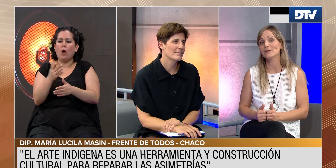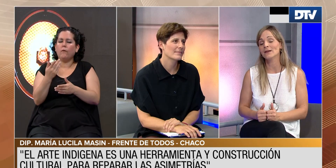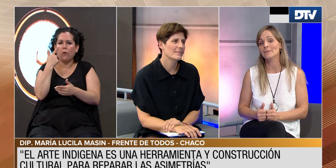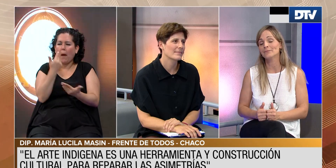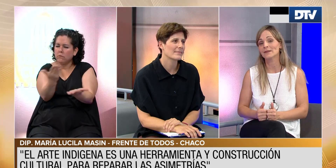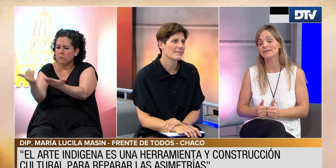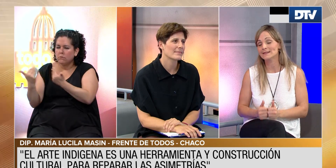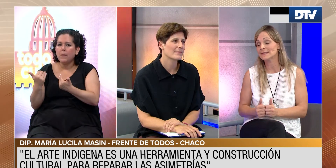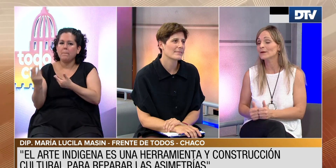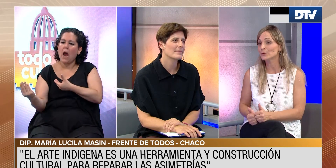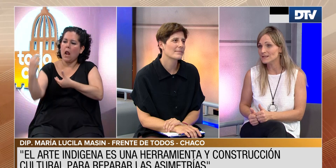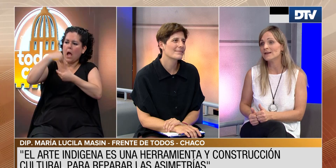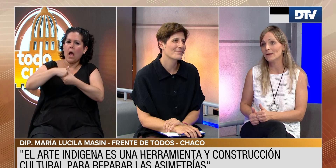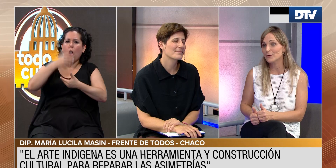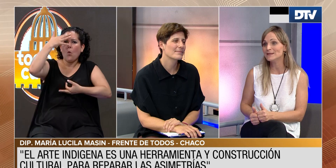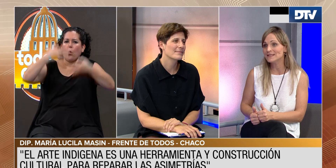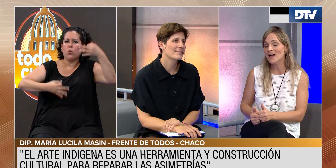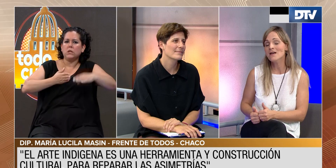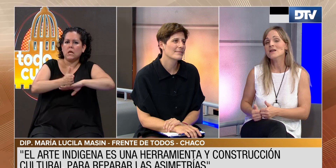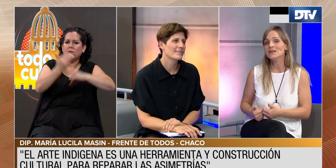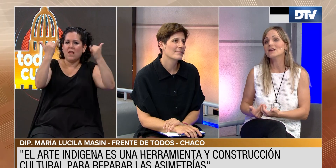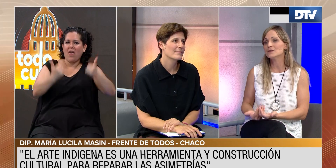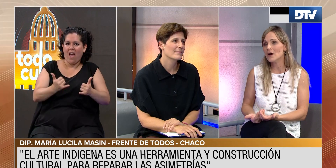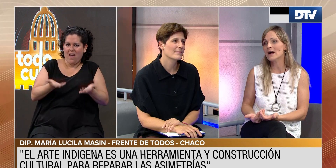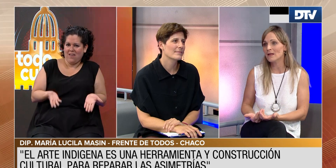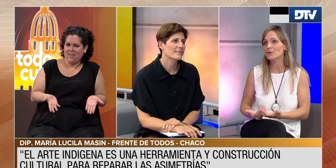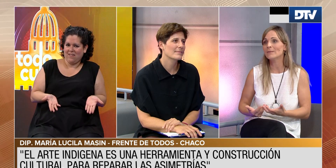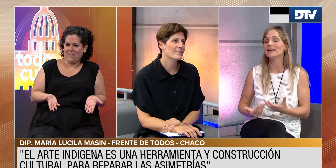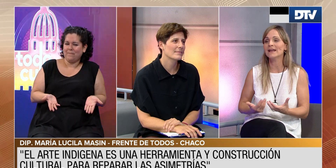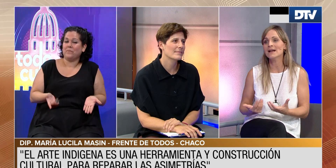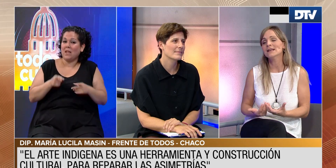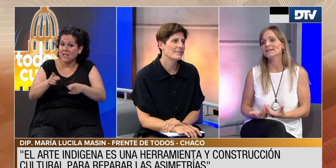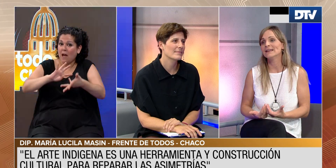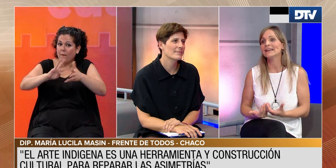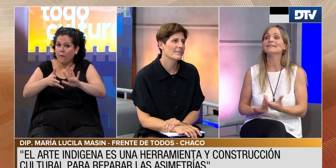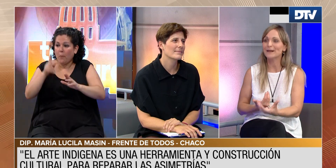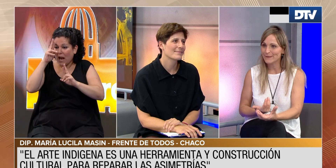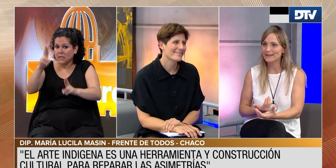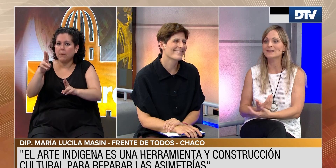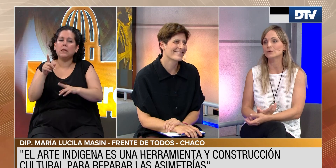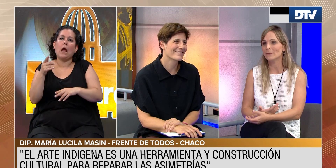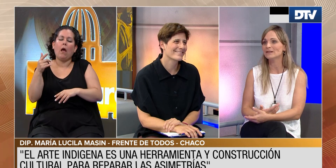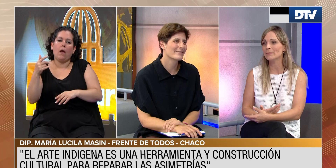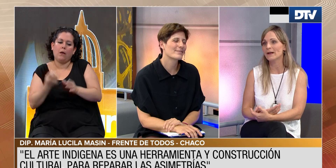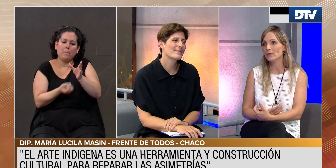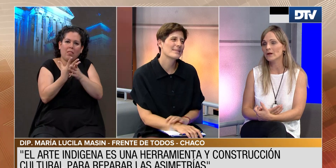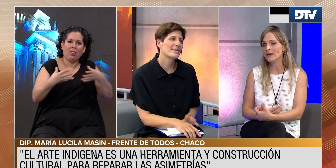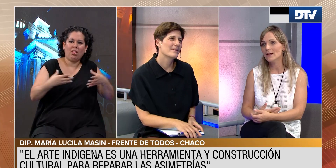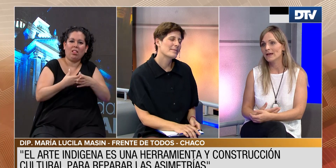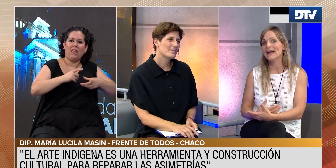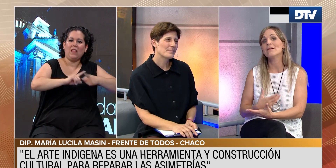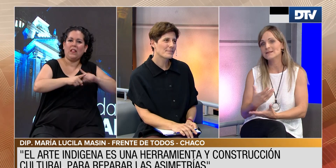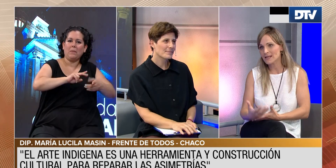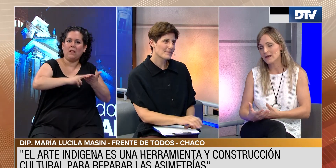sistema de justicia de la provincia, y que eso haga de alguna manera de intérpretes justamente para